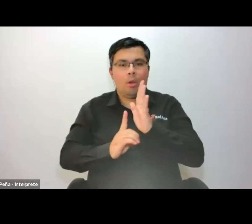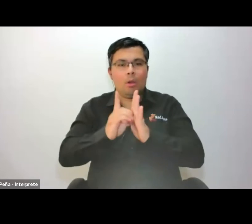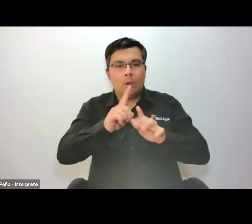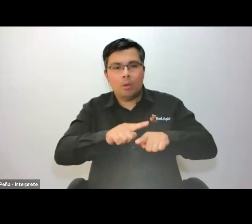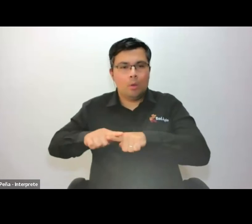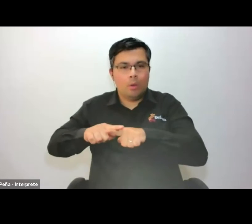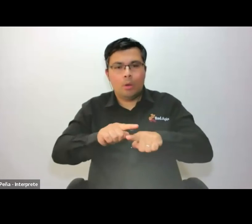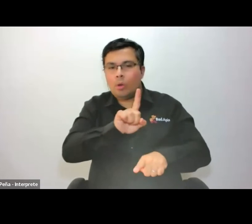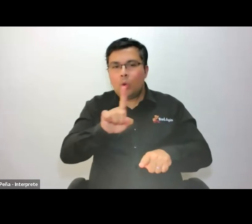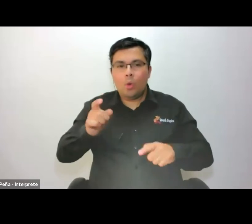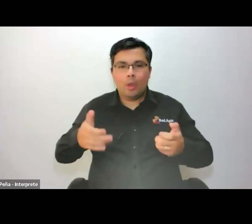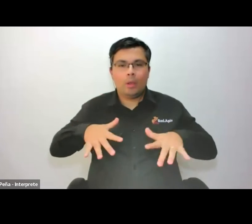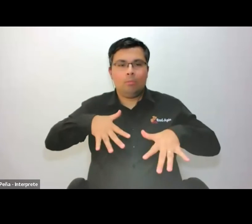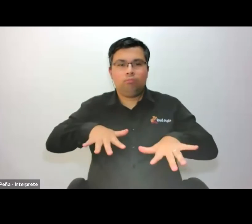marchada,